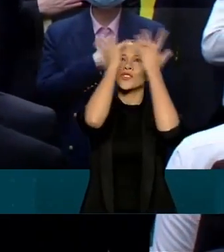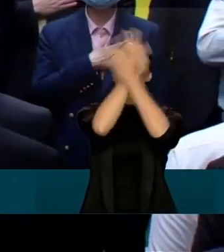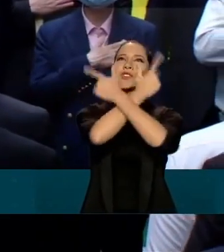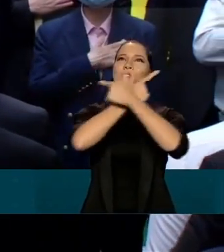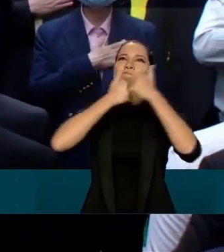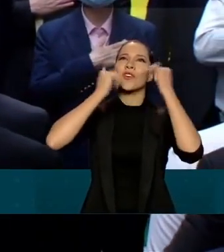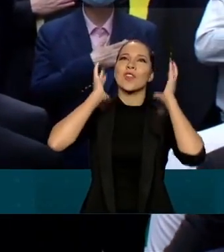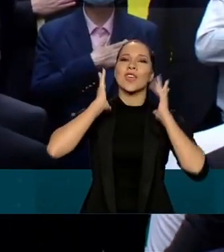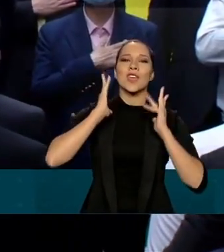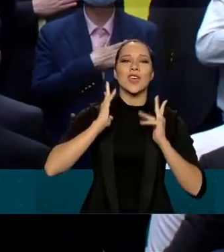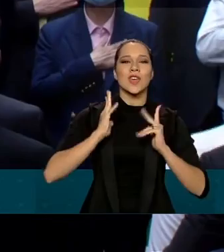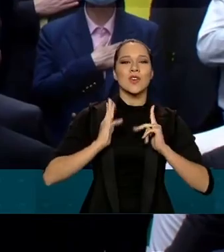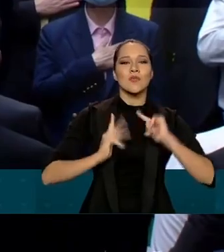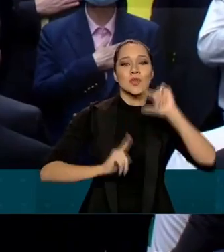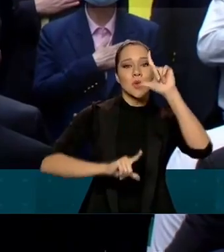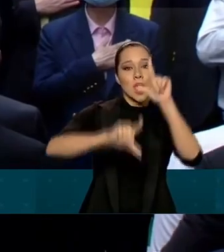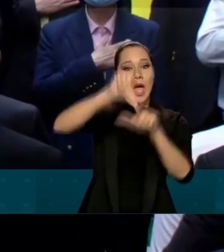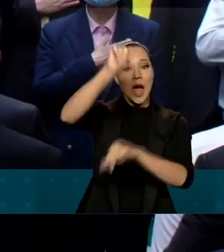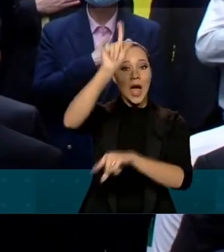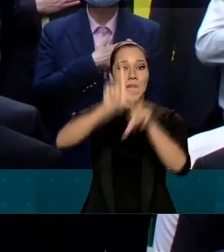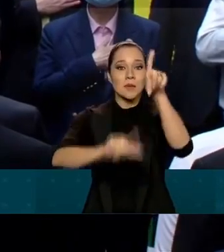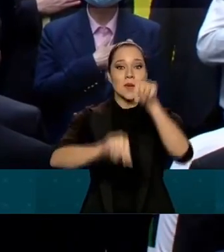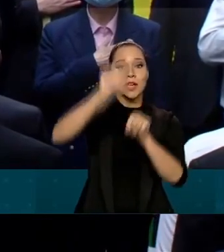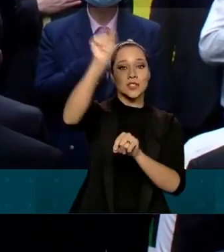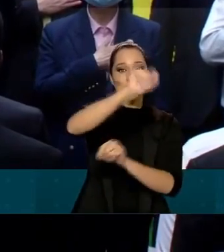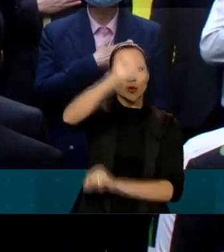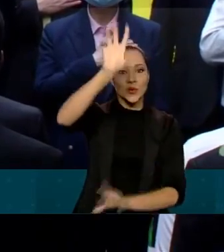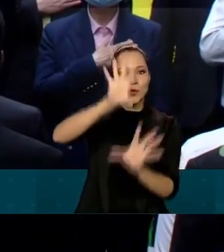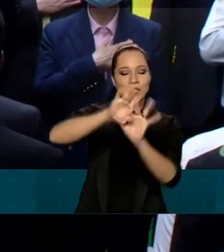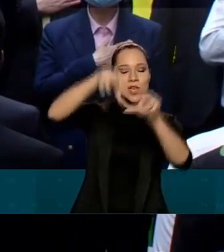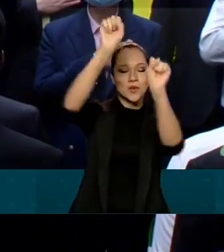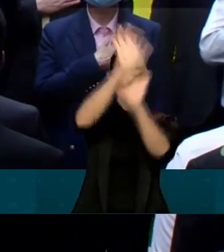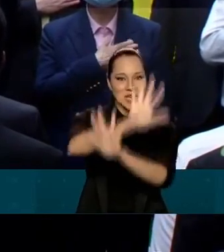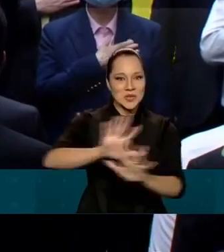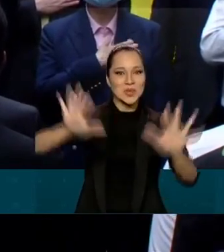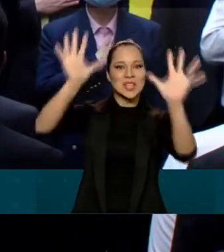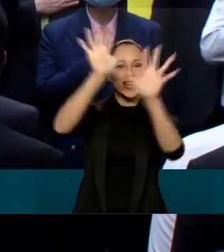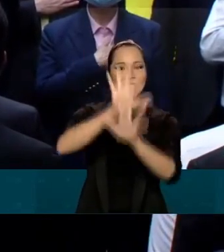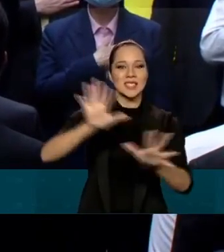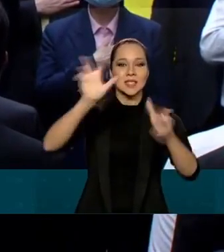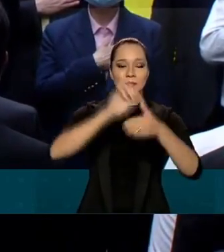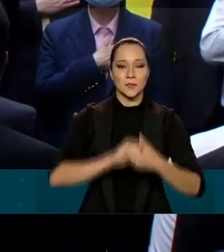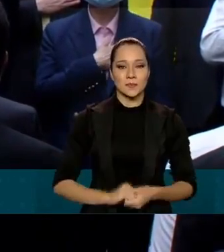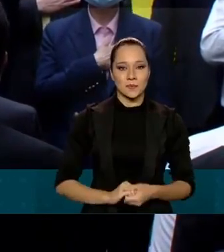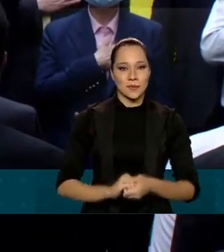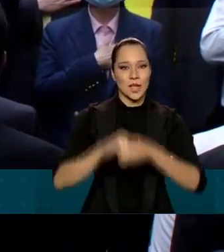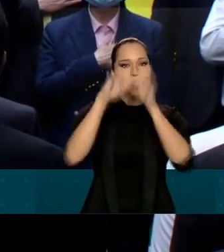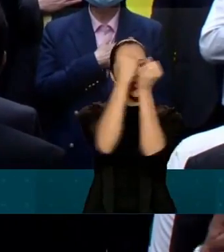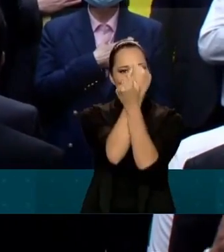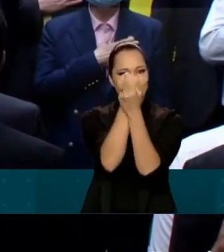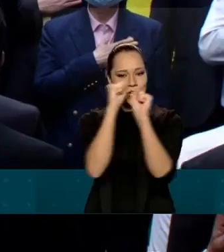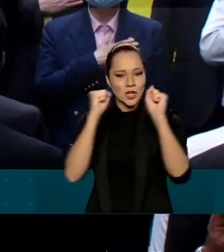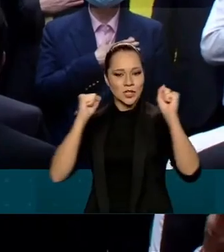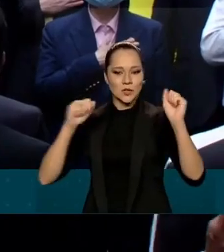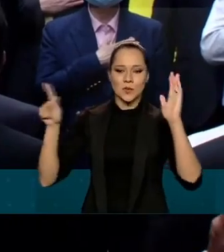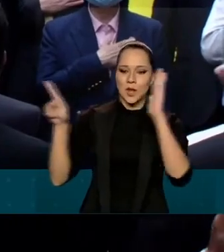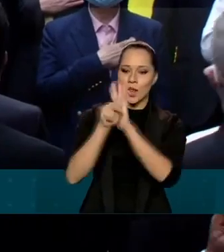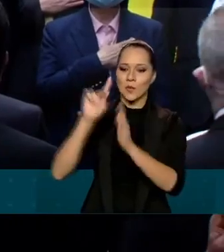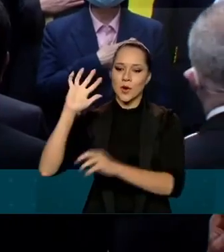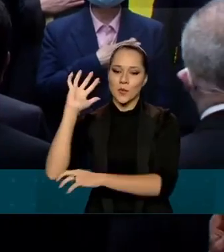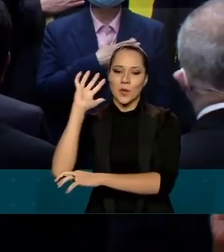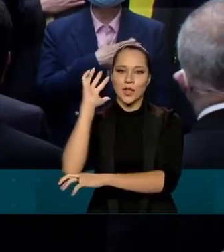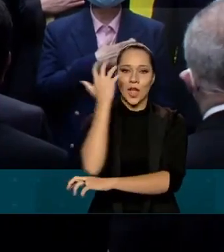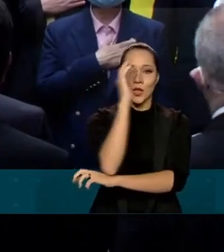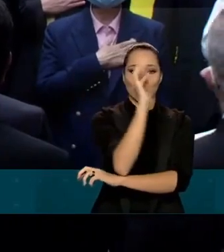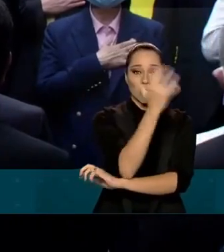formoso céu, risonho e límpido, a imagem do cruzeiro resplandece. Gigante